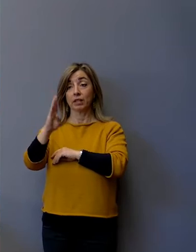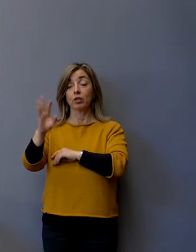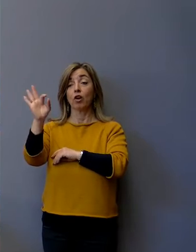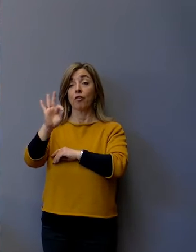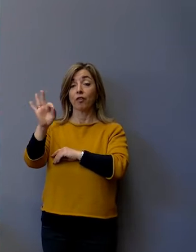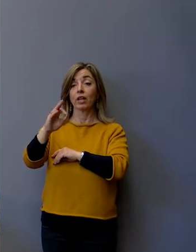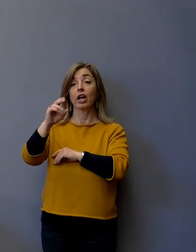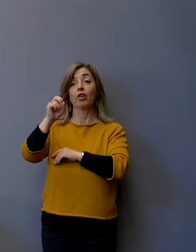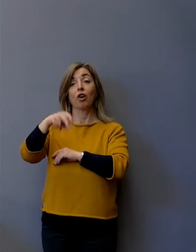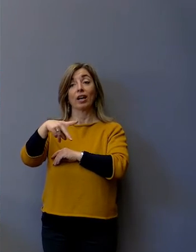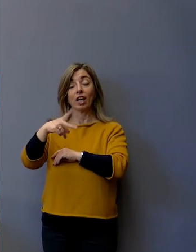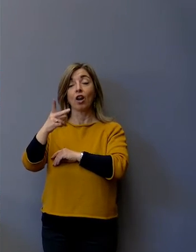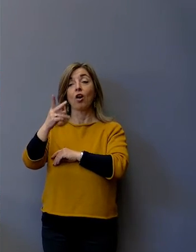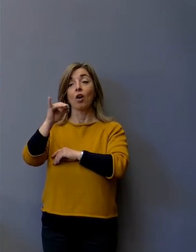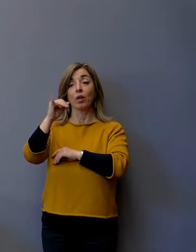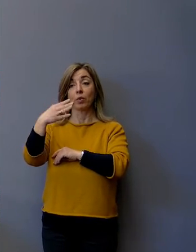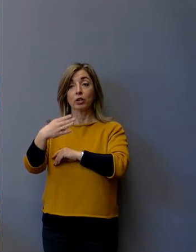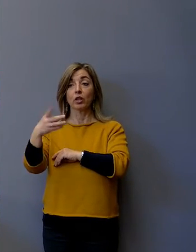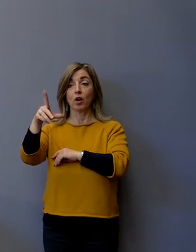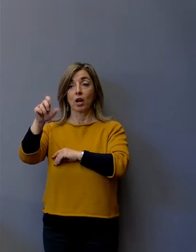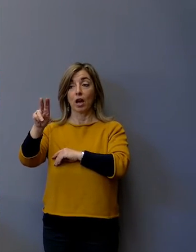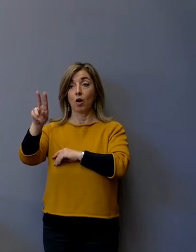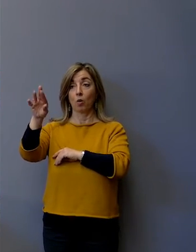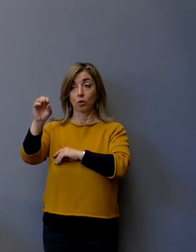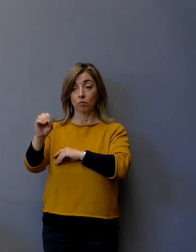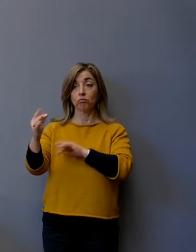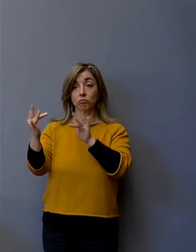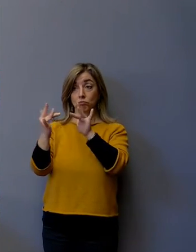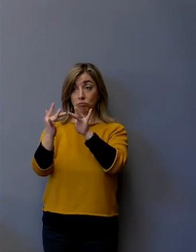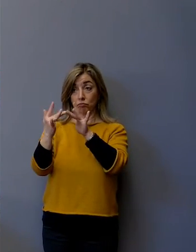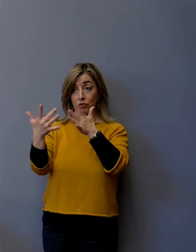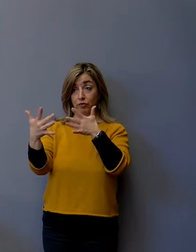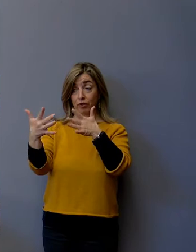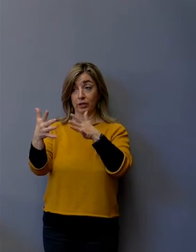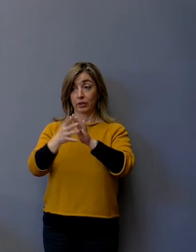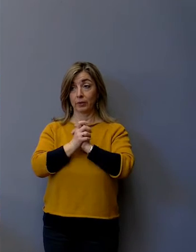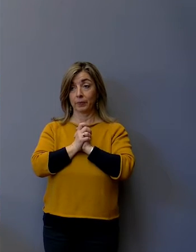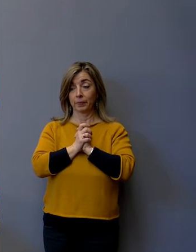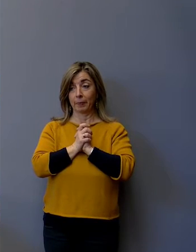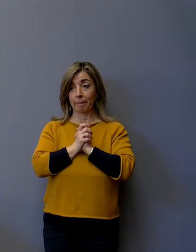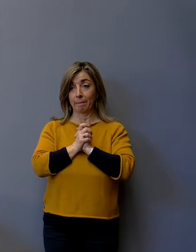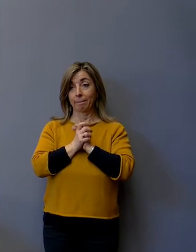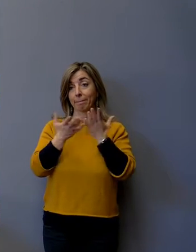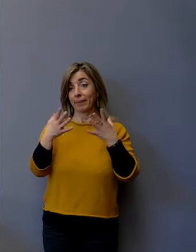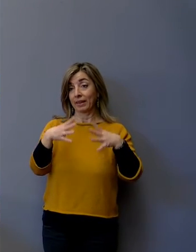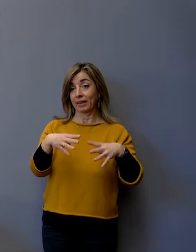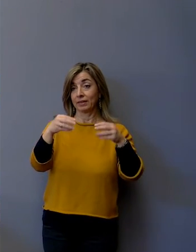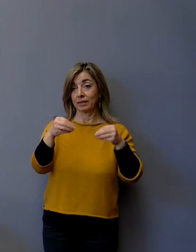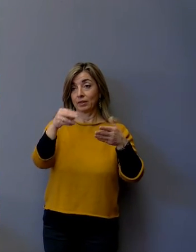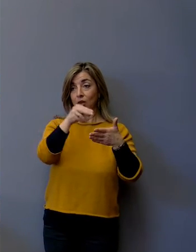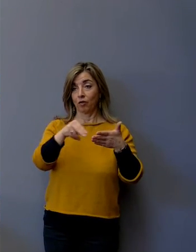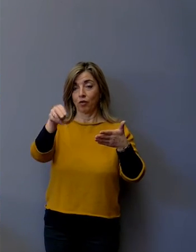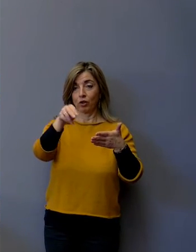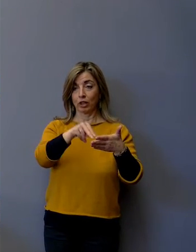immordino la collega lauro siano collegati lista che ci accingiamo a mettere in votazione i